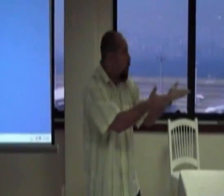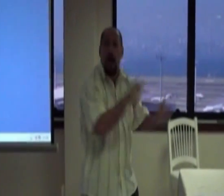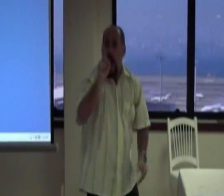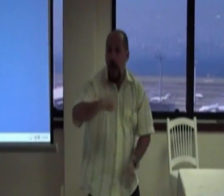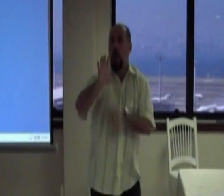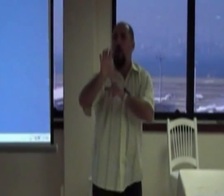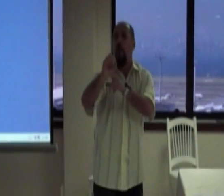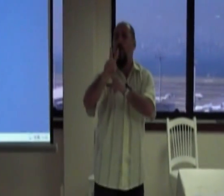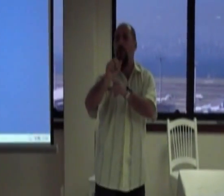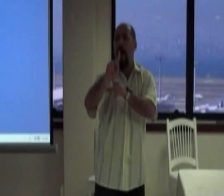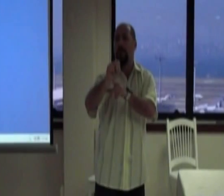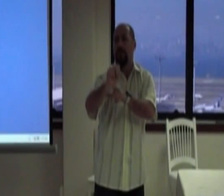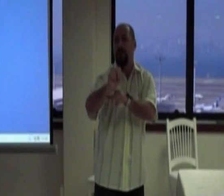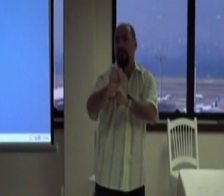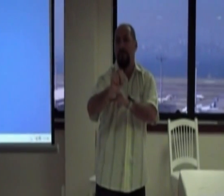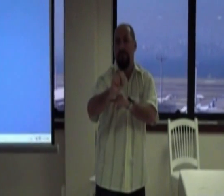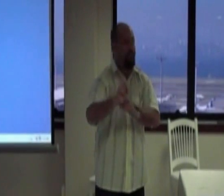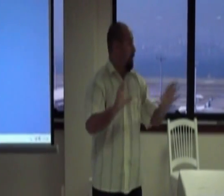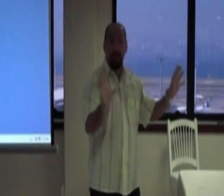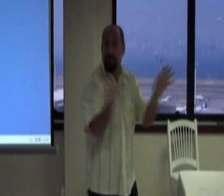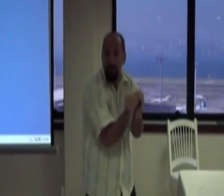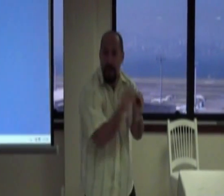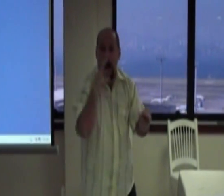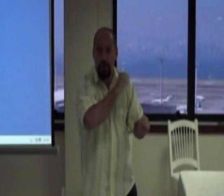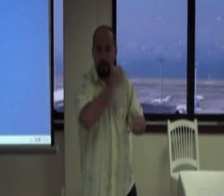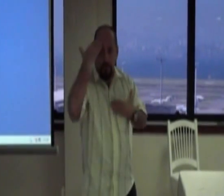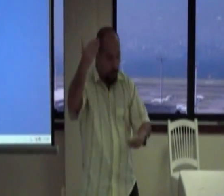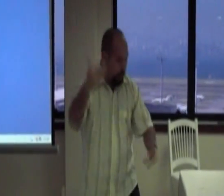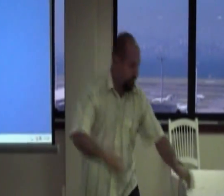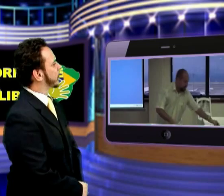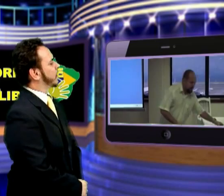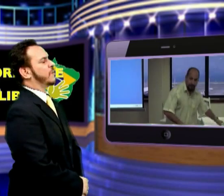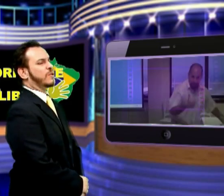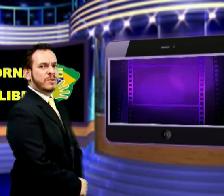poderiam estar ocupando essa vaga e não ocupam. Isso é um sistema covarde.